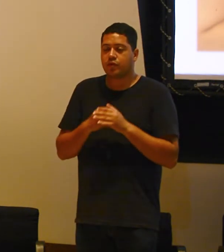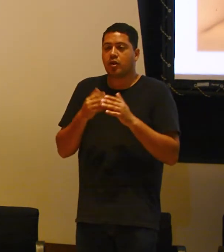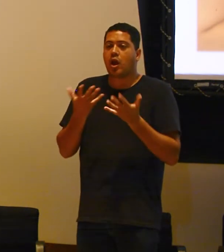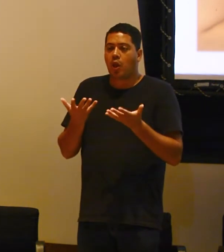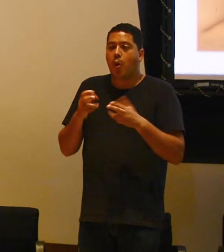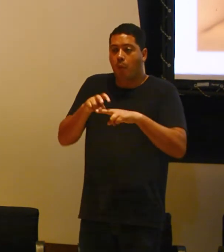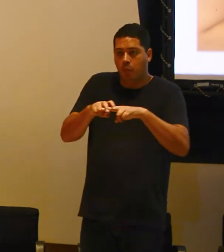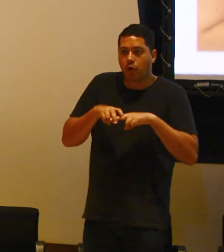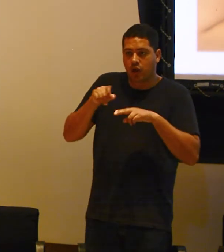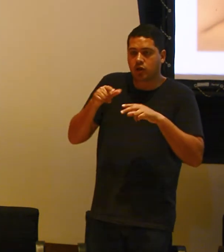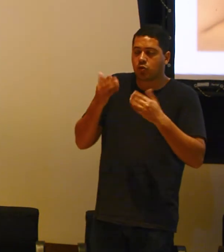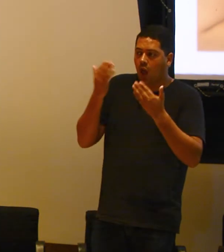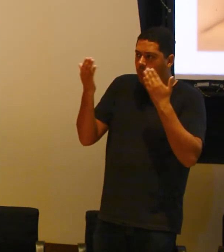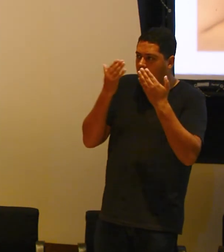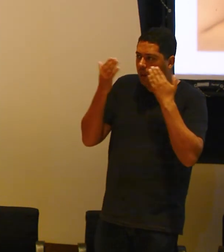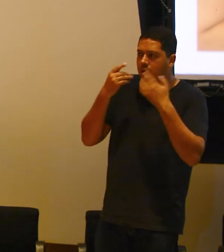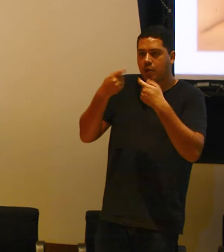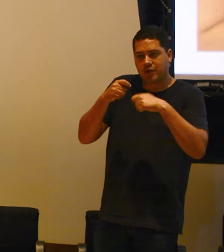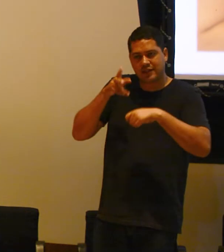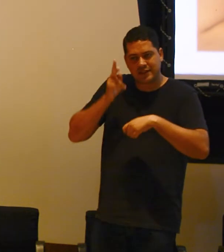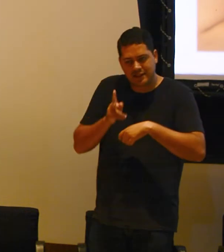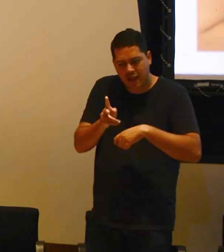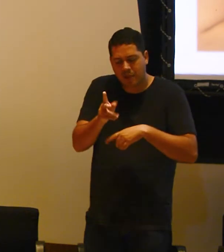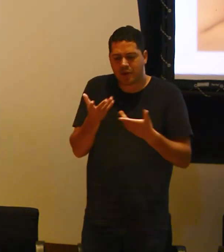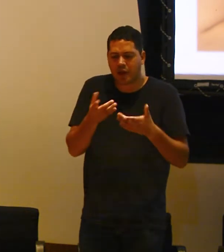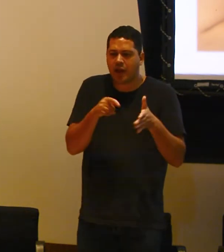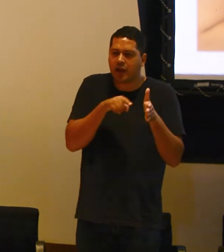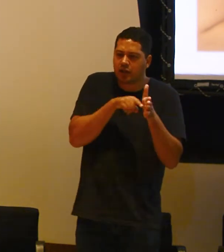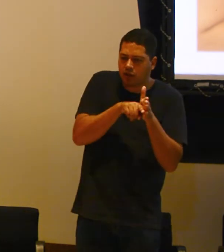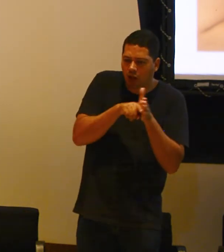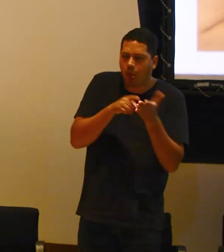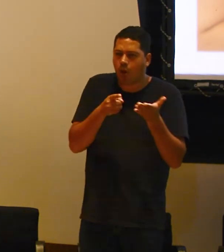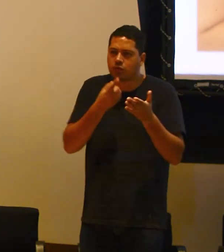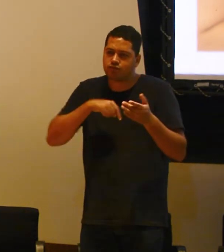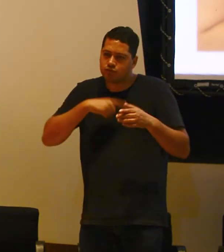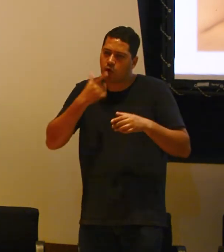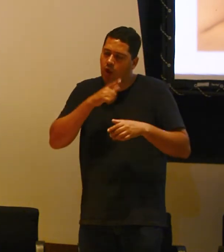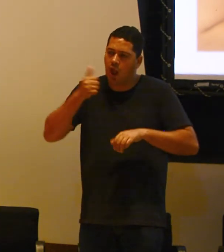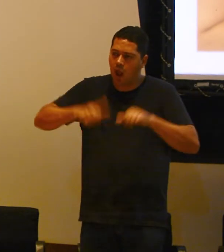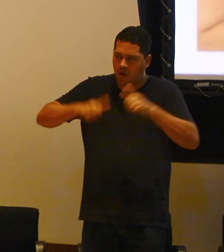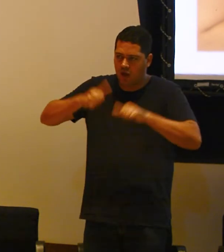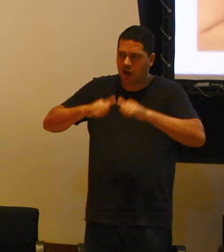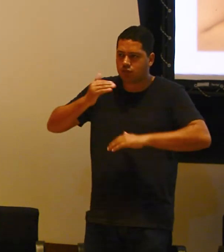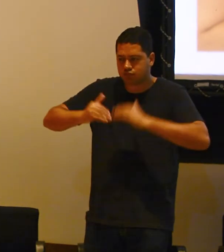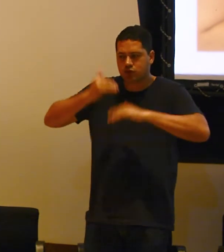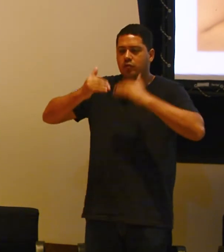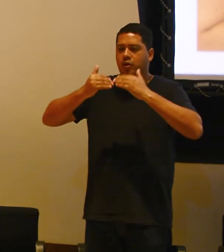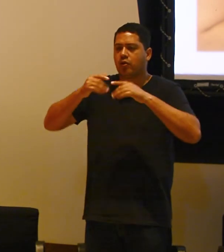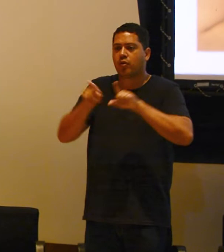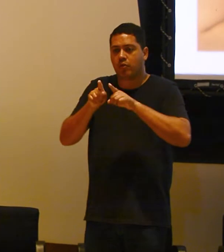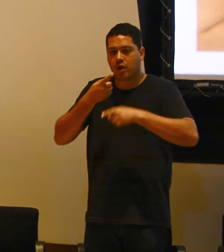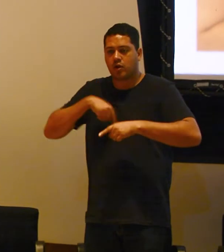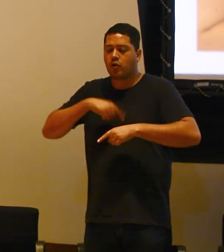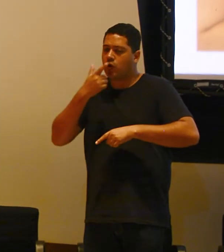essas sessões devem ser sempre diagnósticas para a gente estar conseguindo avaliar esse melhor desempenho e dessa forma a gente está